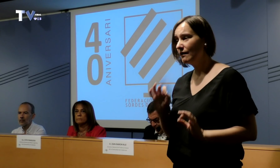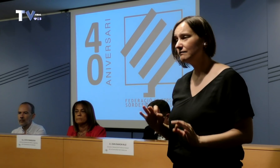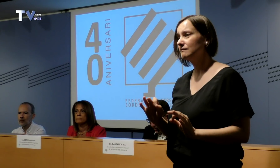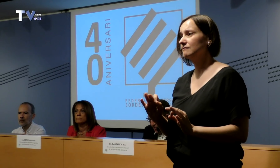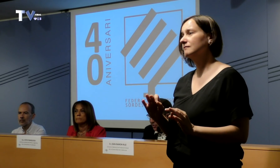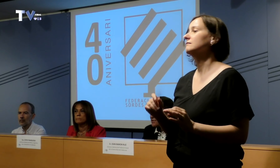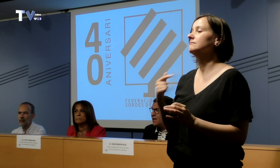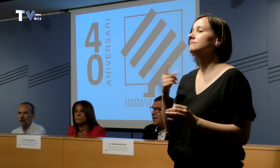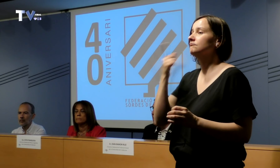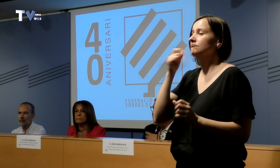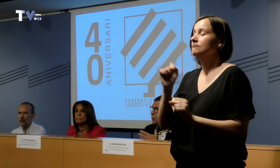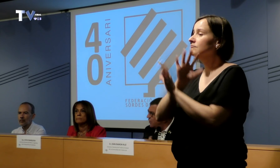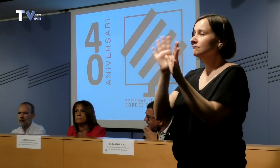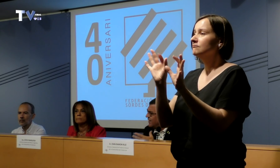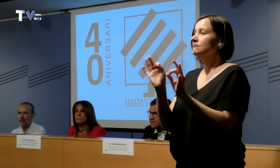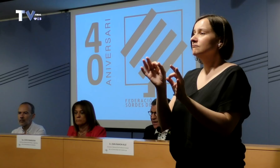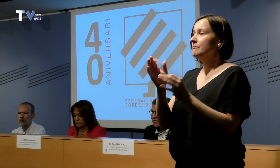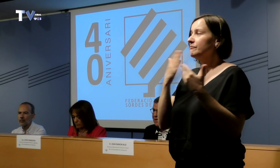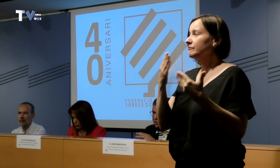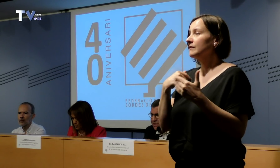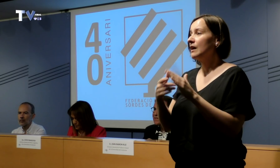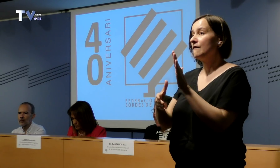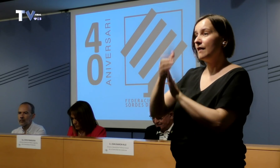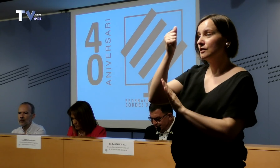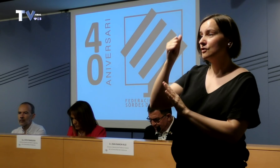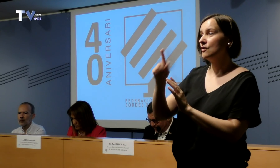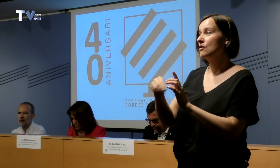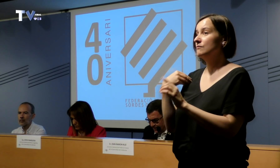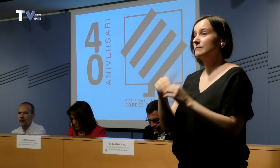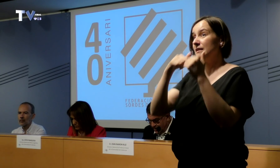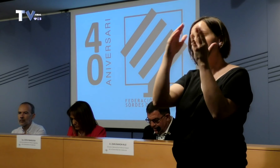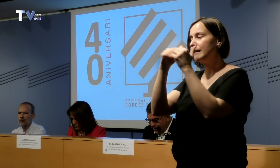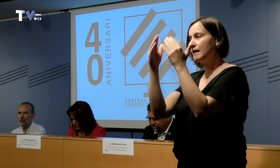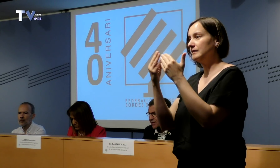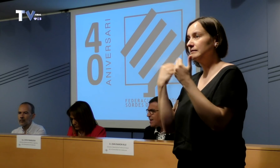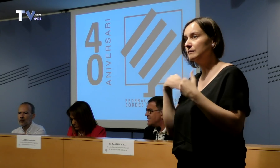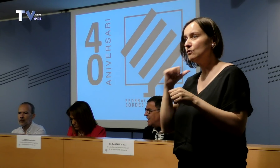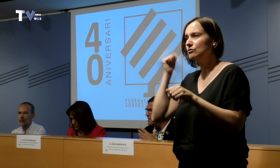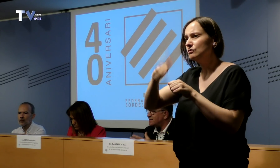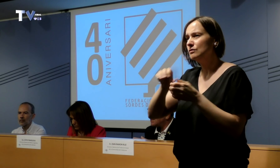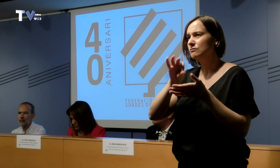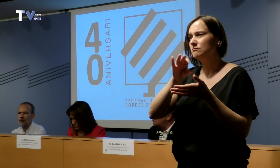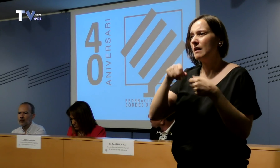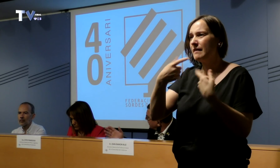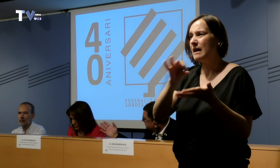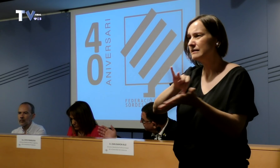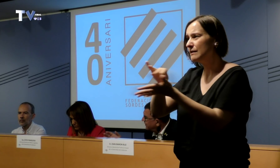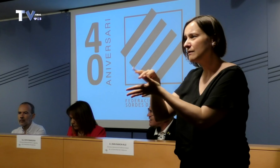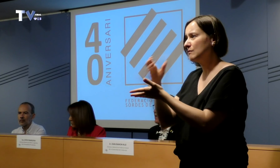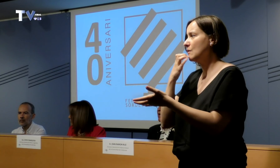aquest sentit d'oferir des de la Federació i des d'aquestes entitats serveis tan essencials com el que s'ha referit